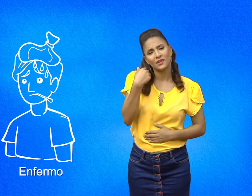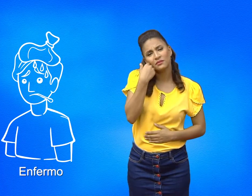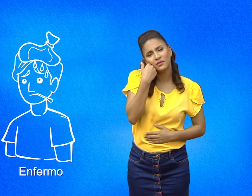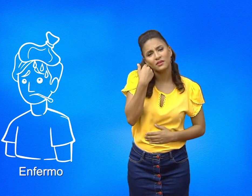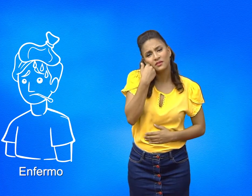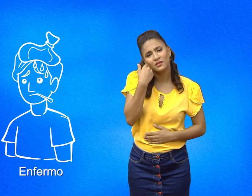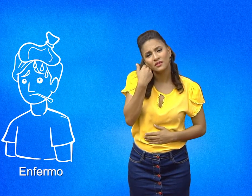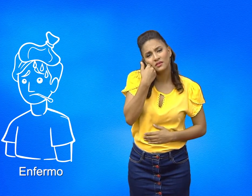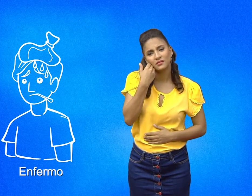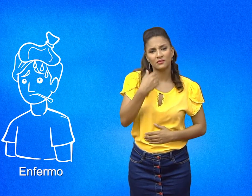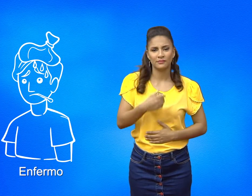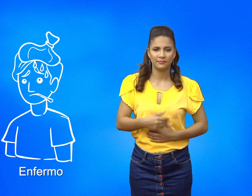enfermo